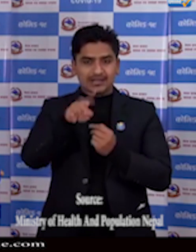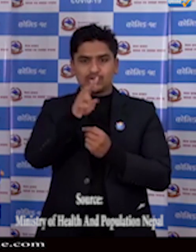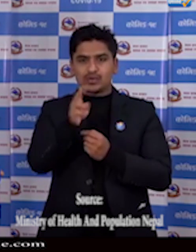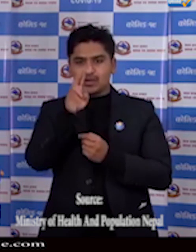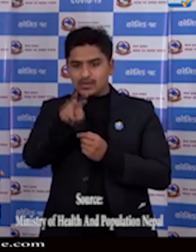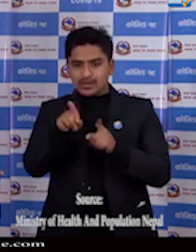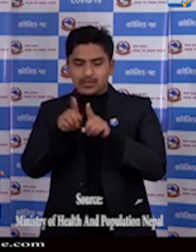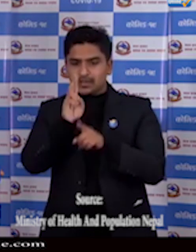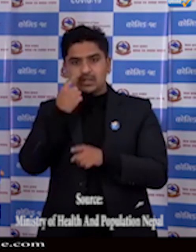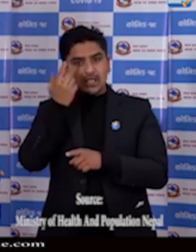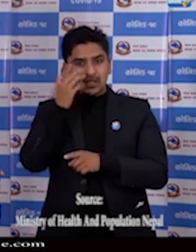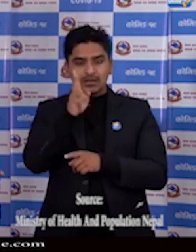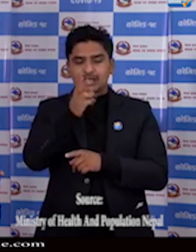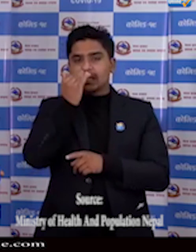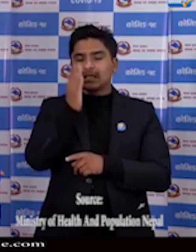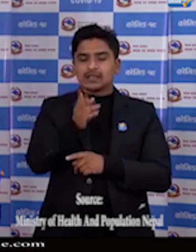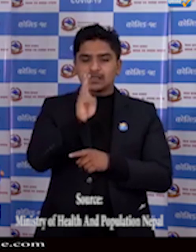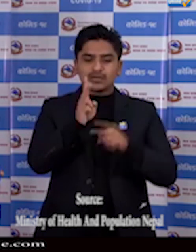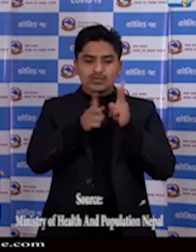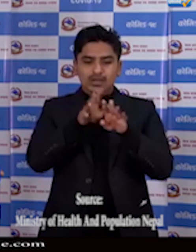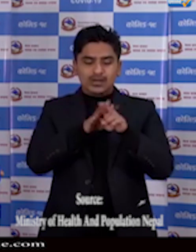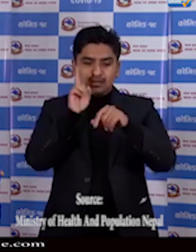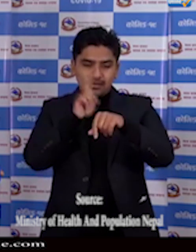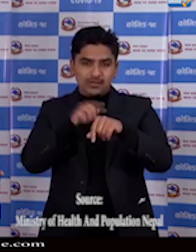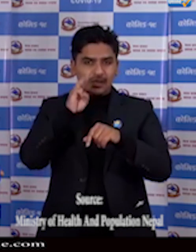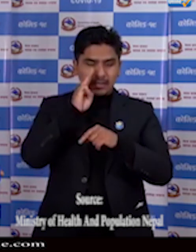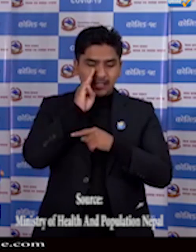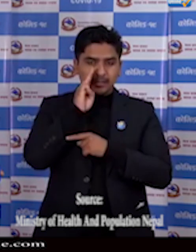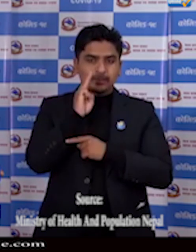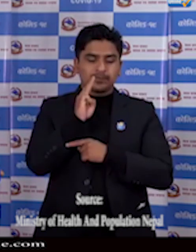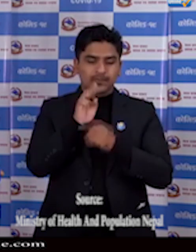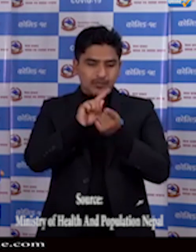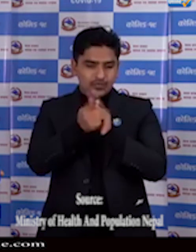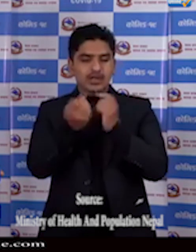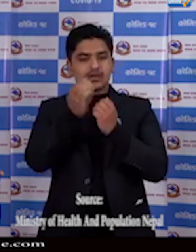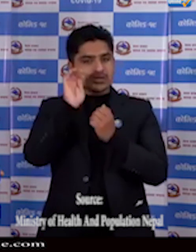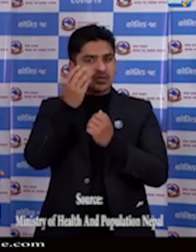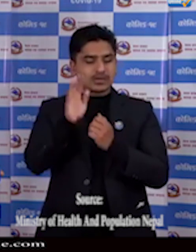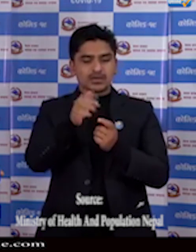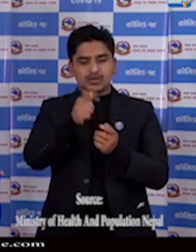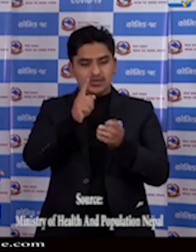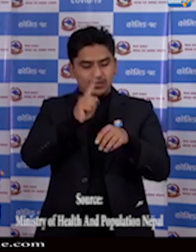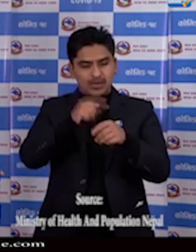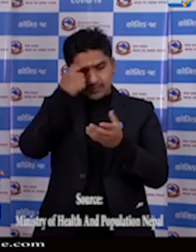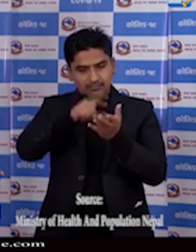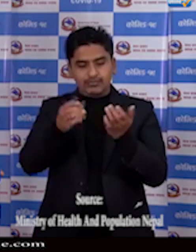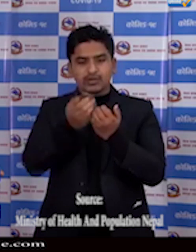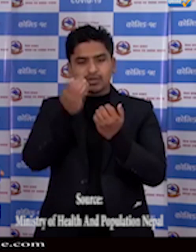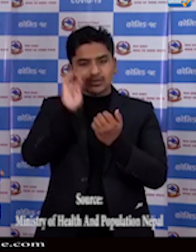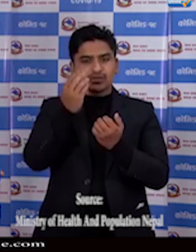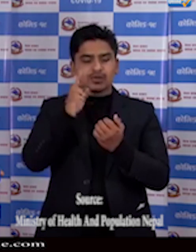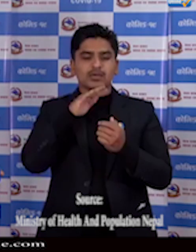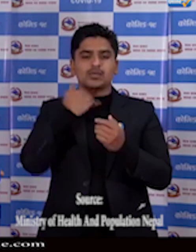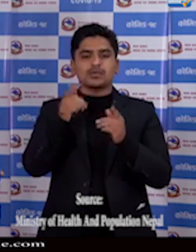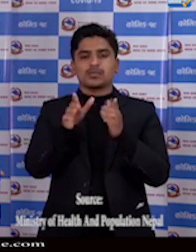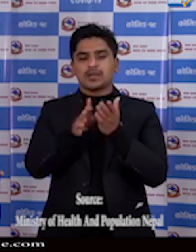दुईवटा केसमा पनि त्यसो देखियो त्यसले गर्दाखेरि त्यस्तो कुरालाई समयमै सुधार गर्न सक्यो समयमै सम्बोधन गर्न सक्यो भने उहाँहरूलाई